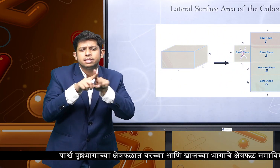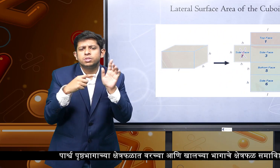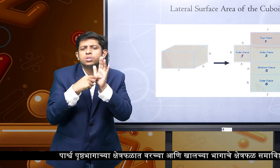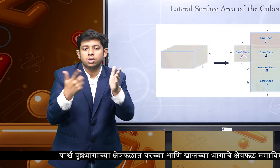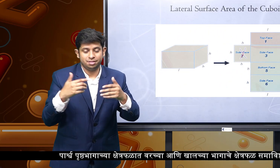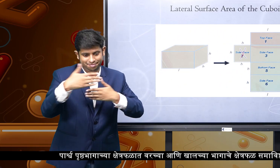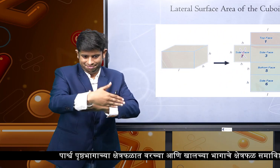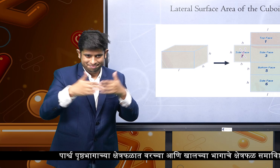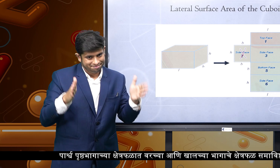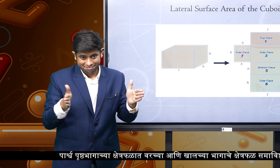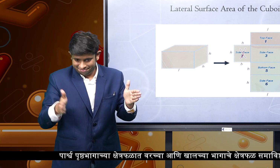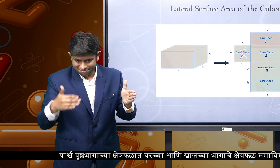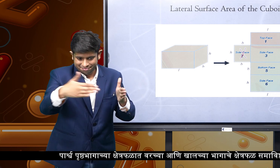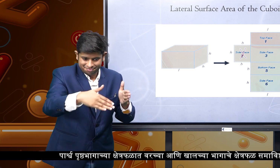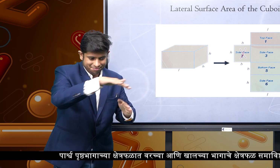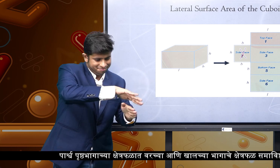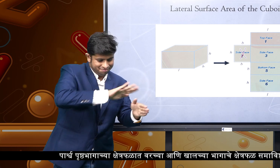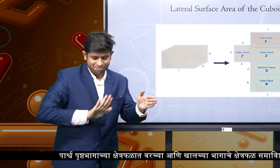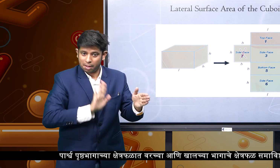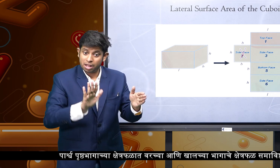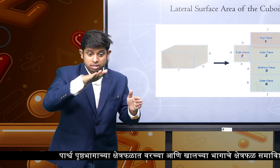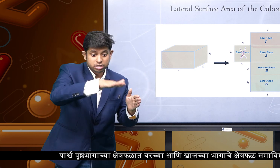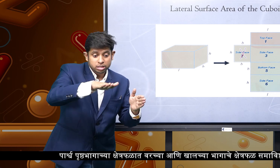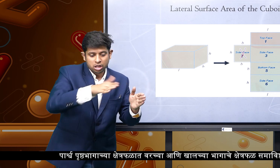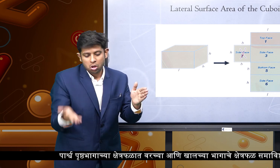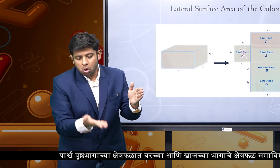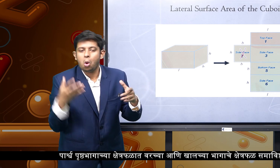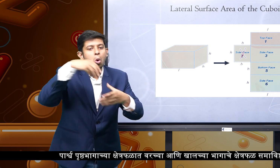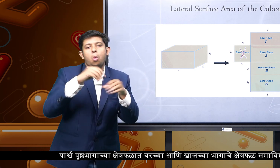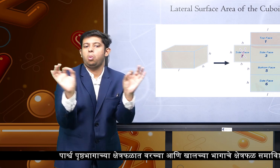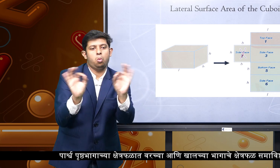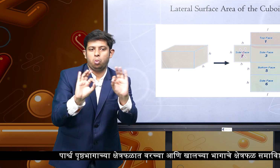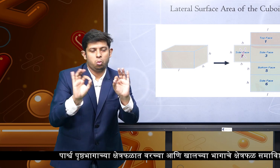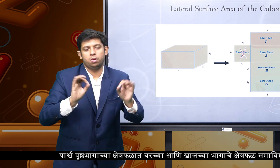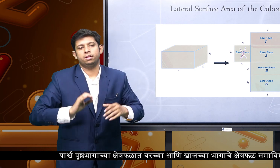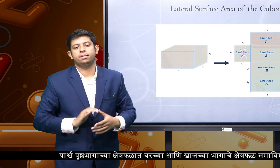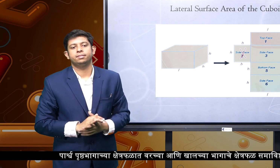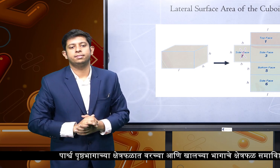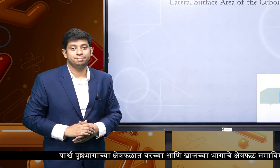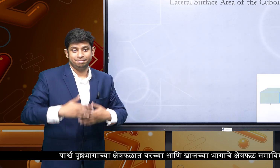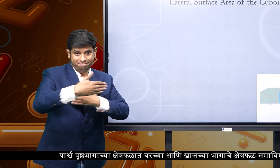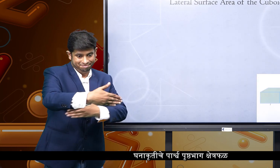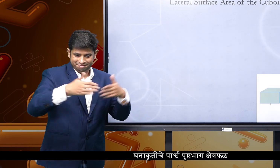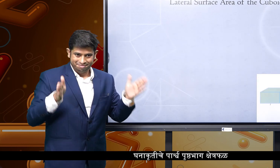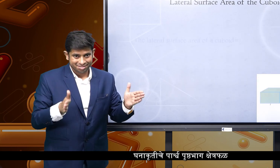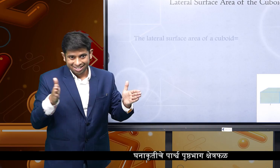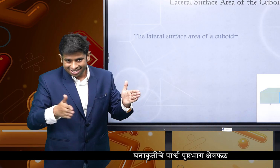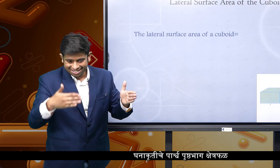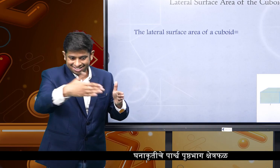पार्श्व पृष्ठभागाच्या क्षेत्रफळाला वरच्या आणि खालच्या भागाचे क्षेत्रफळ समाविष्ट नसते. घनाकृतींचे